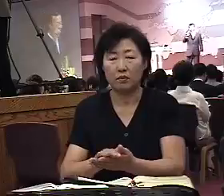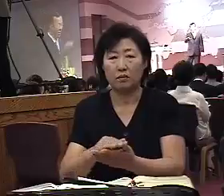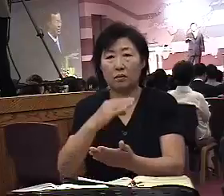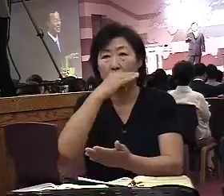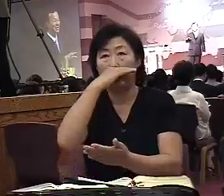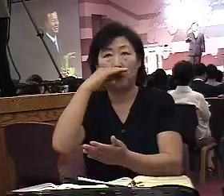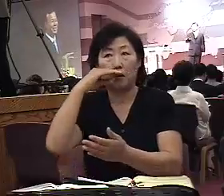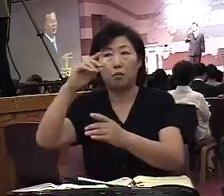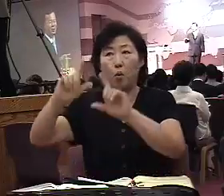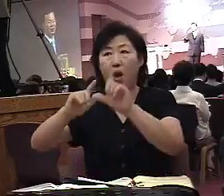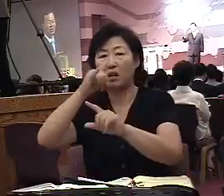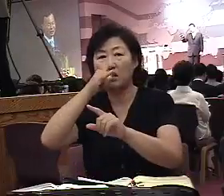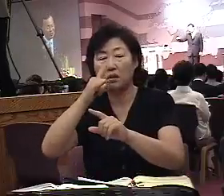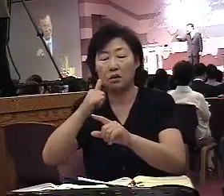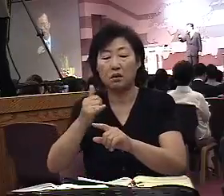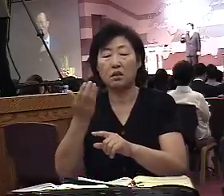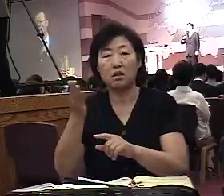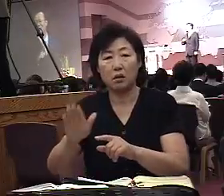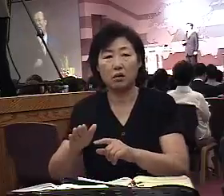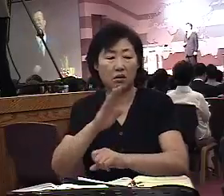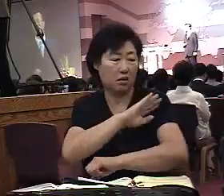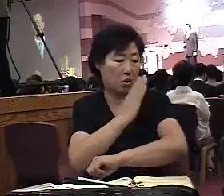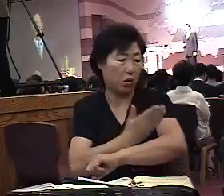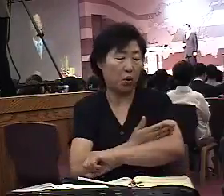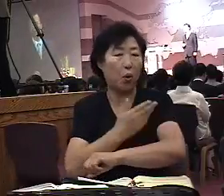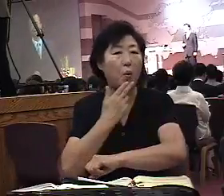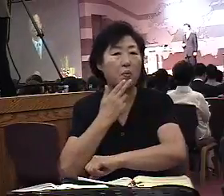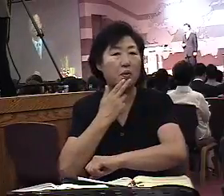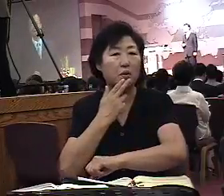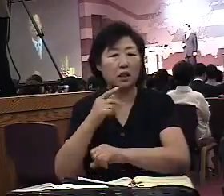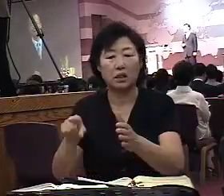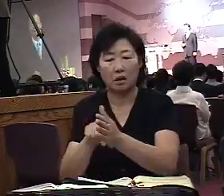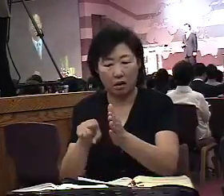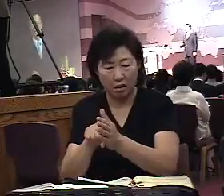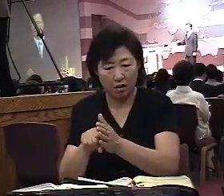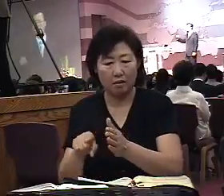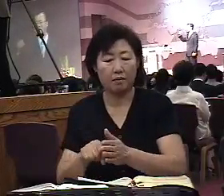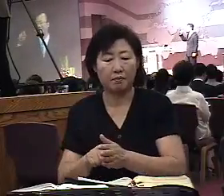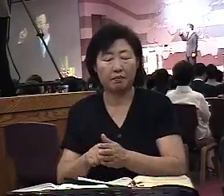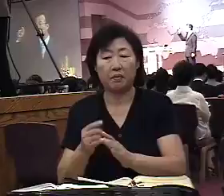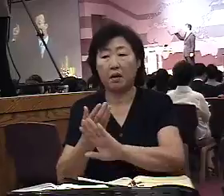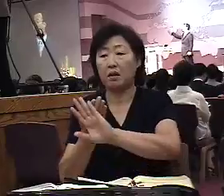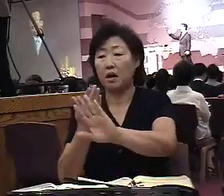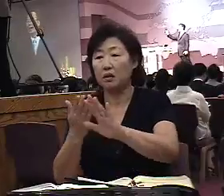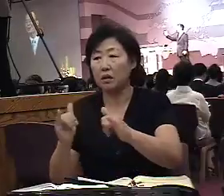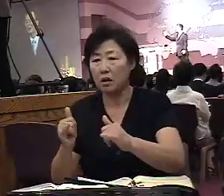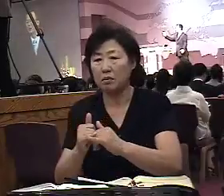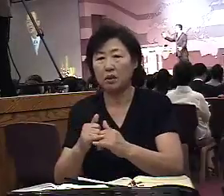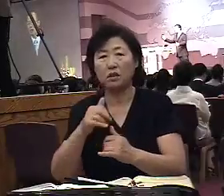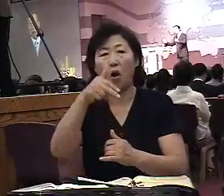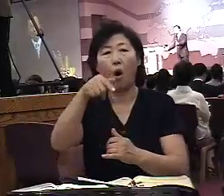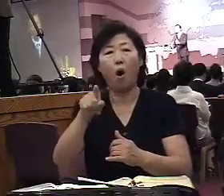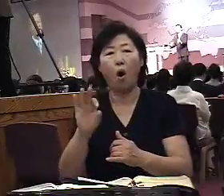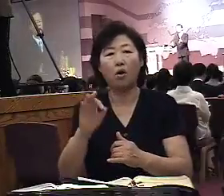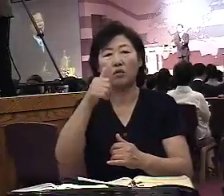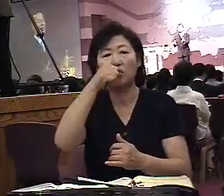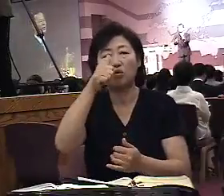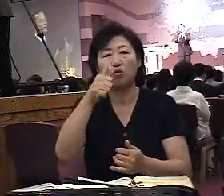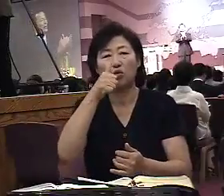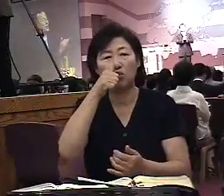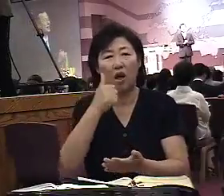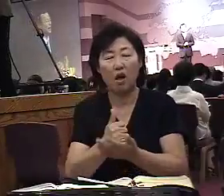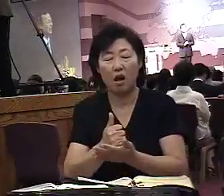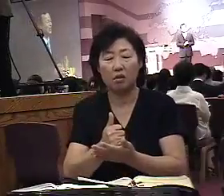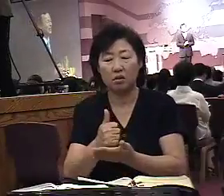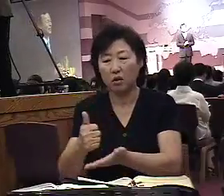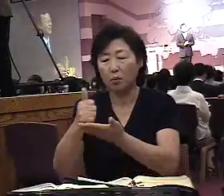경건의 모양은 있을지라도 능력이 없는 그러한 신앙, 다른 사람들을 정죄하고 섬기지 못하는